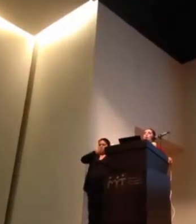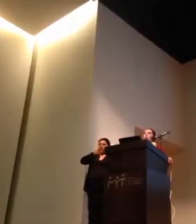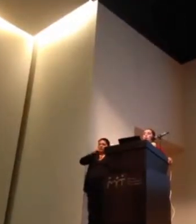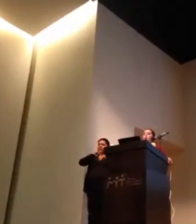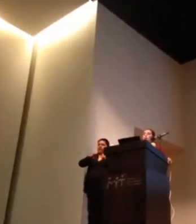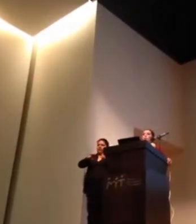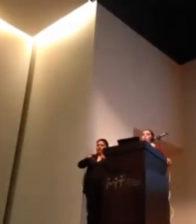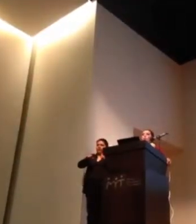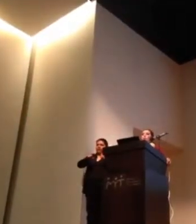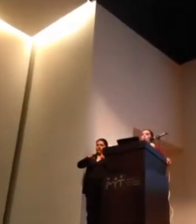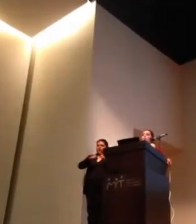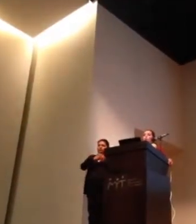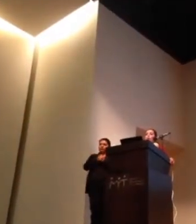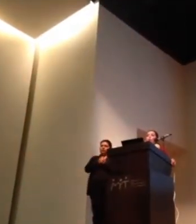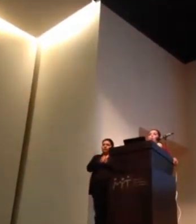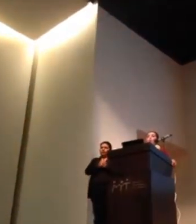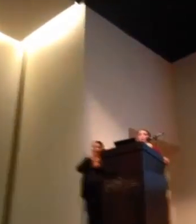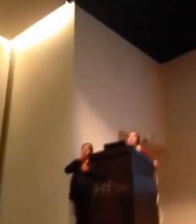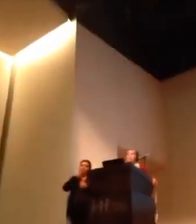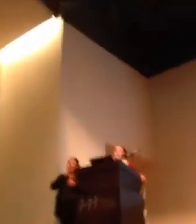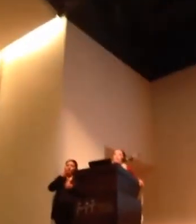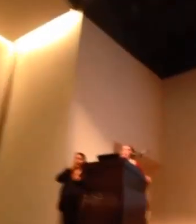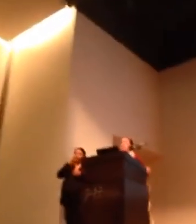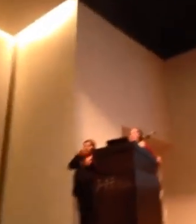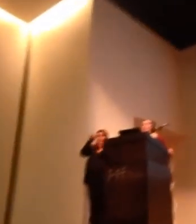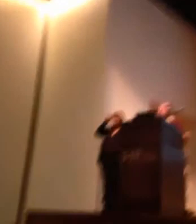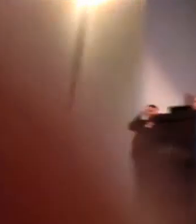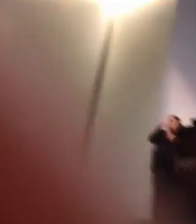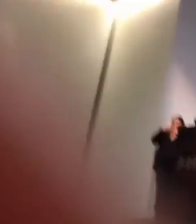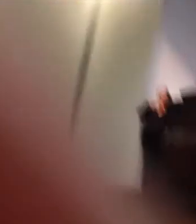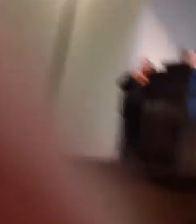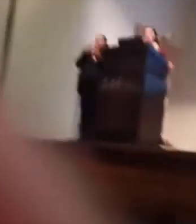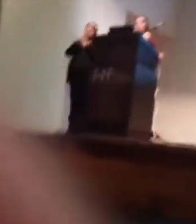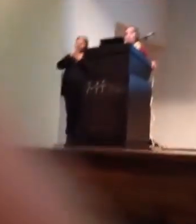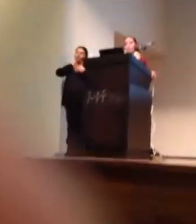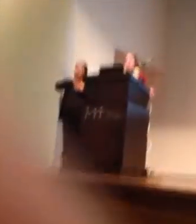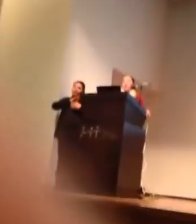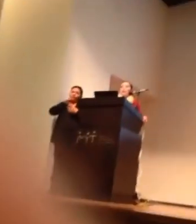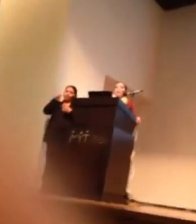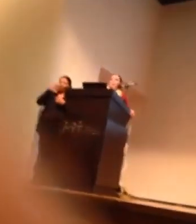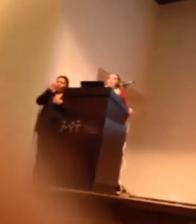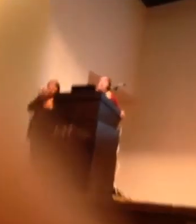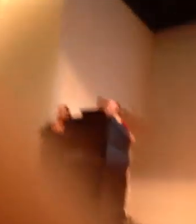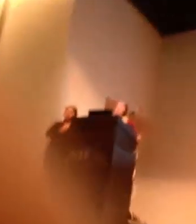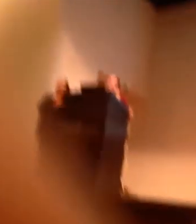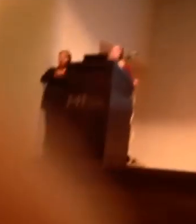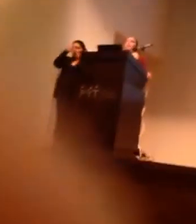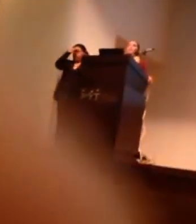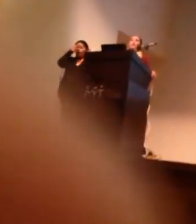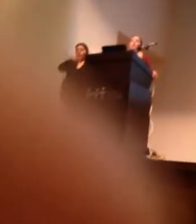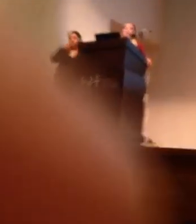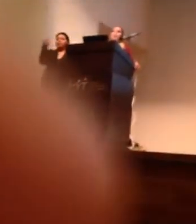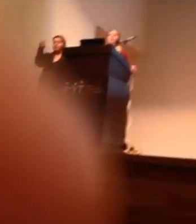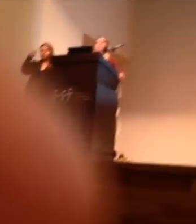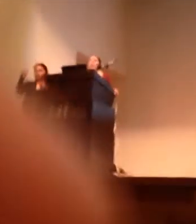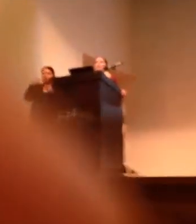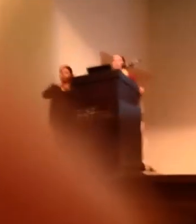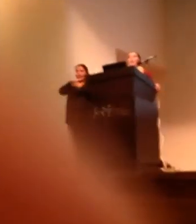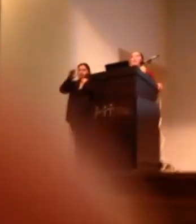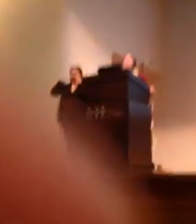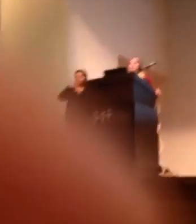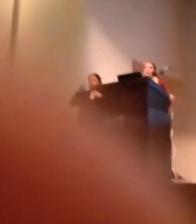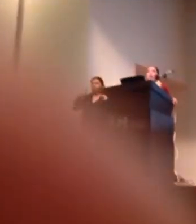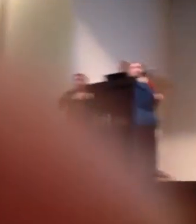lo absorbe como ese niño, lo absorbe como a mí no me atienden y no me quieren. Los límites son necesarios. Todos los seres